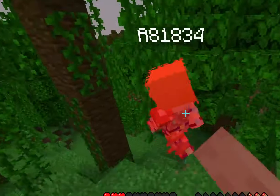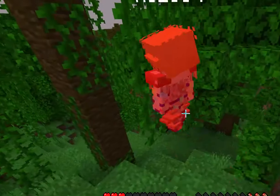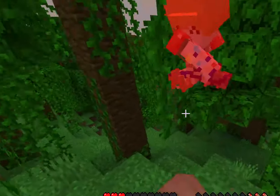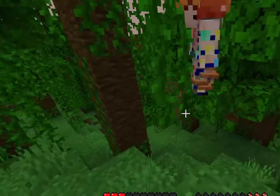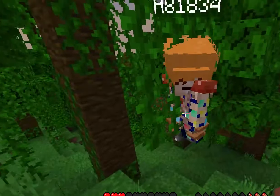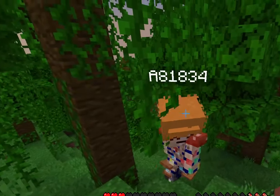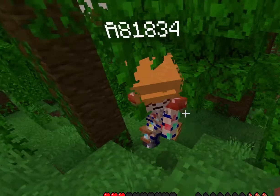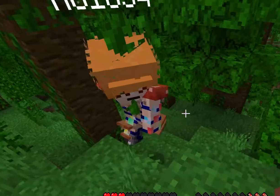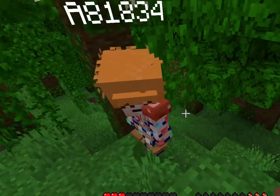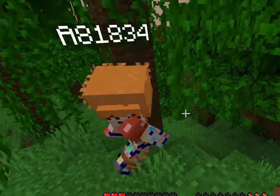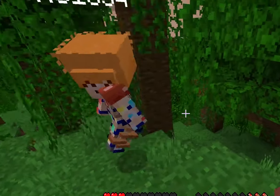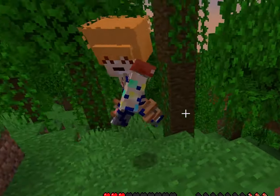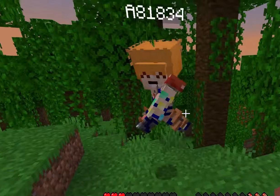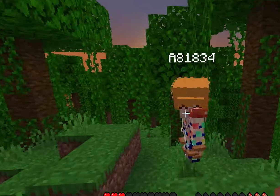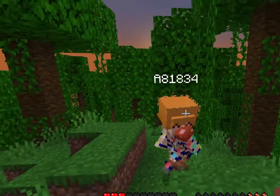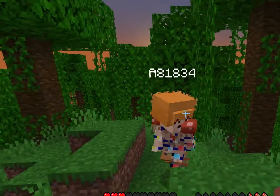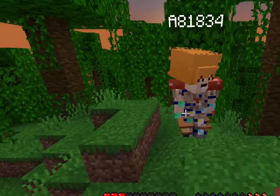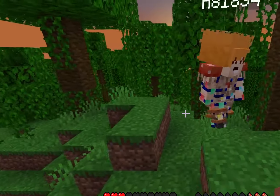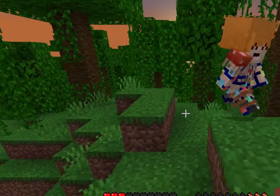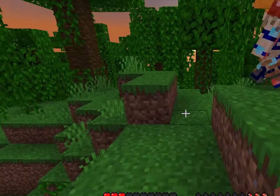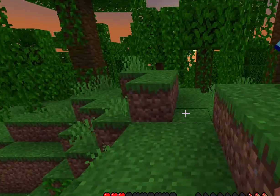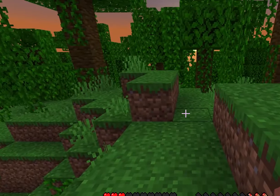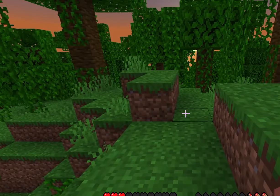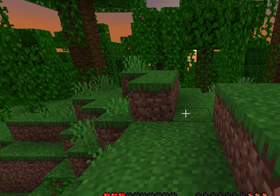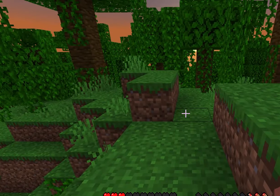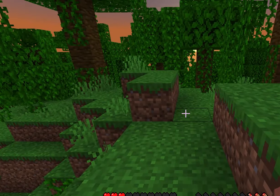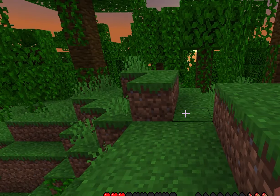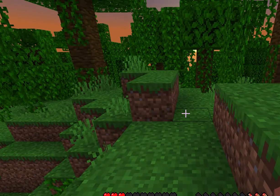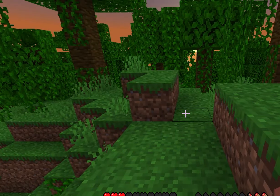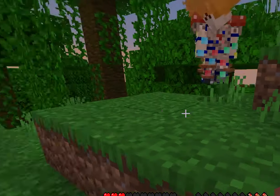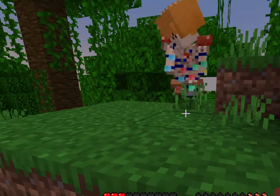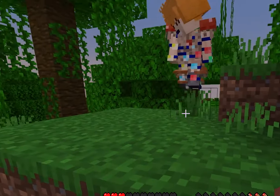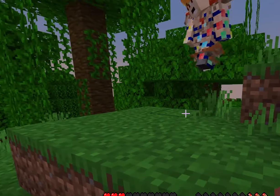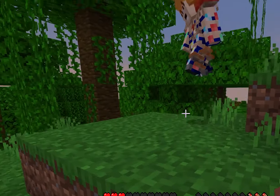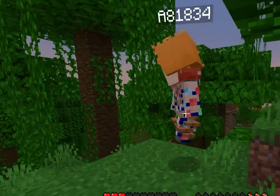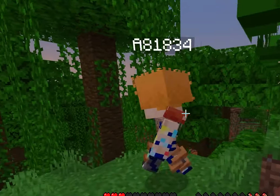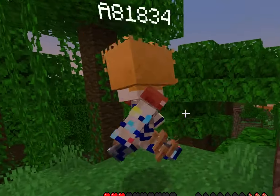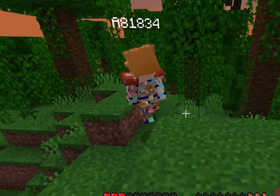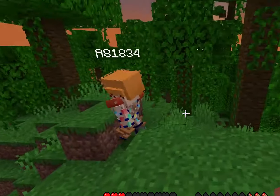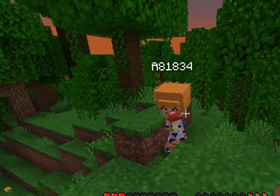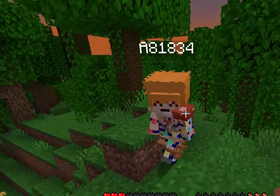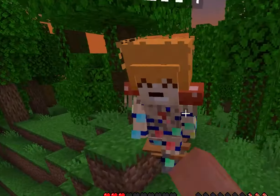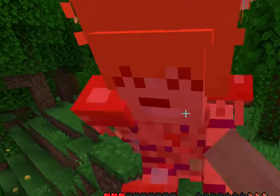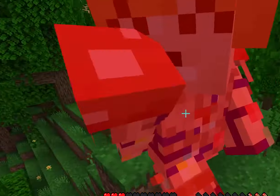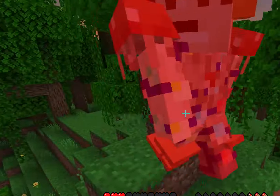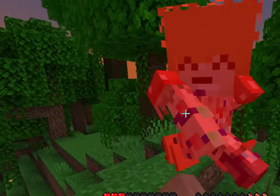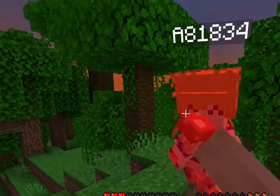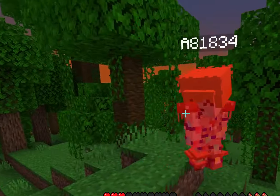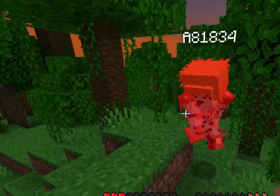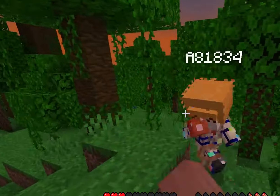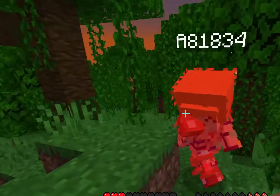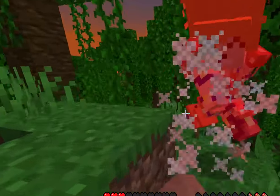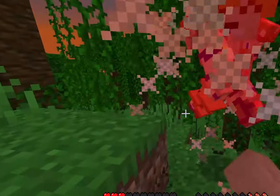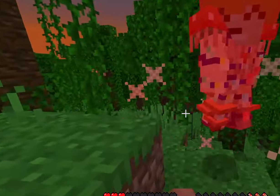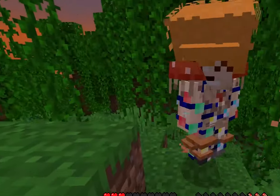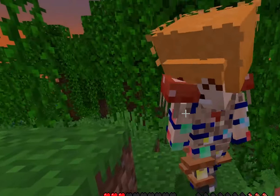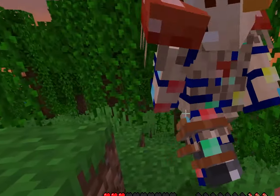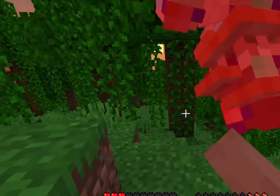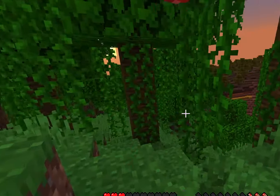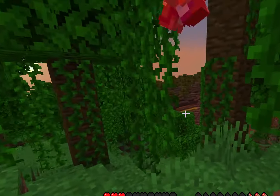殺すんで本当にマジで動かないですよ分かりました絶対に動かないですもう気持ちいい気持ちいい